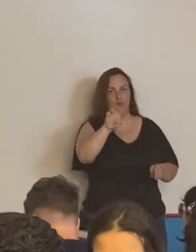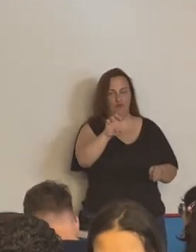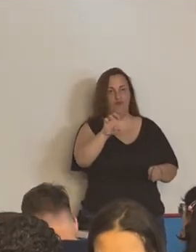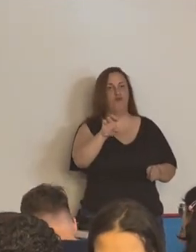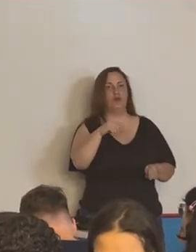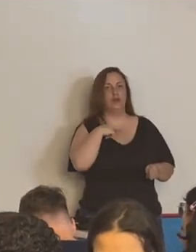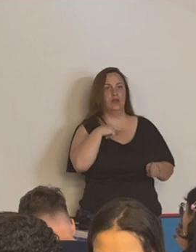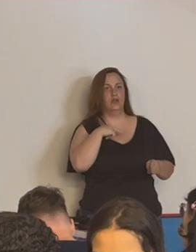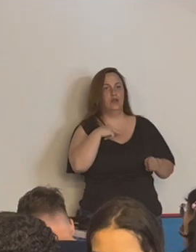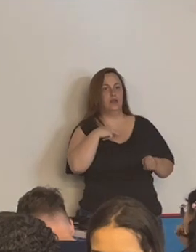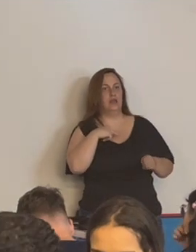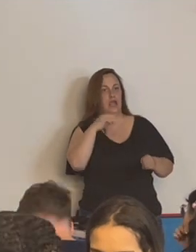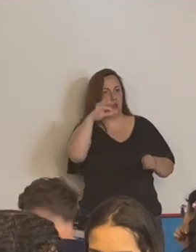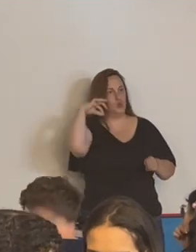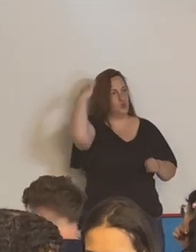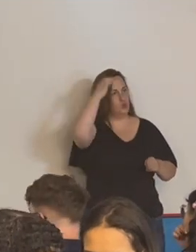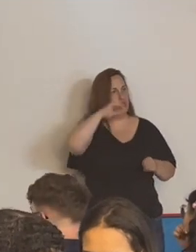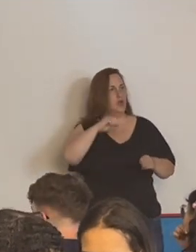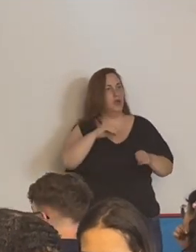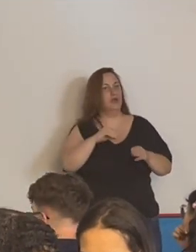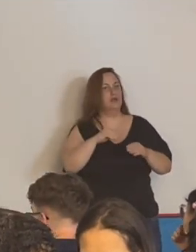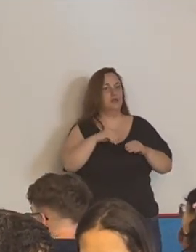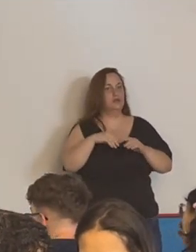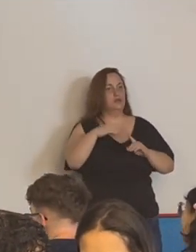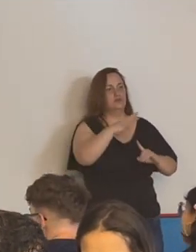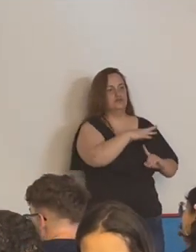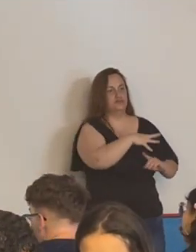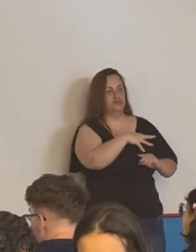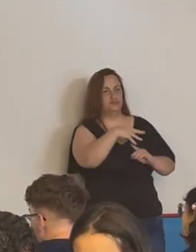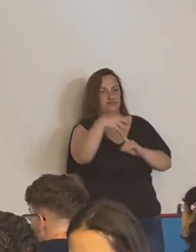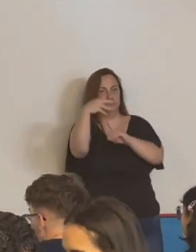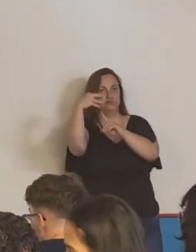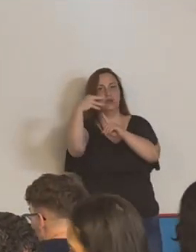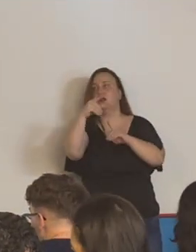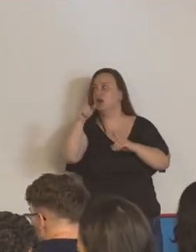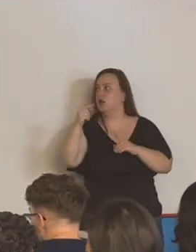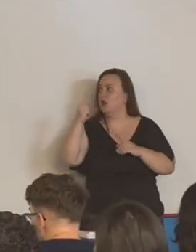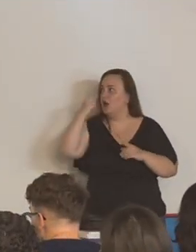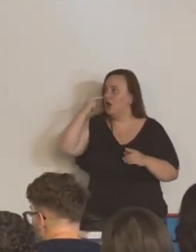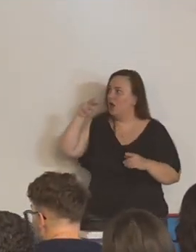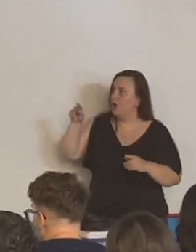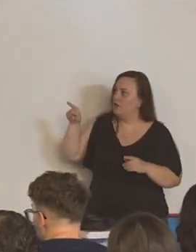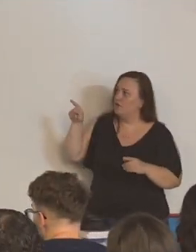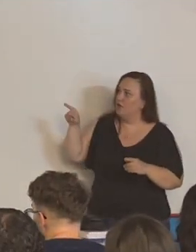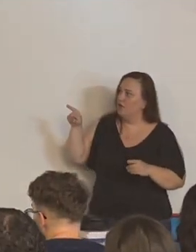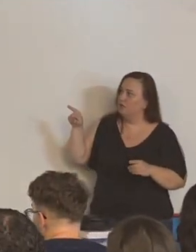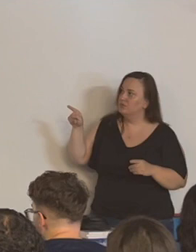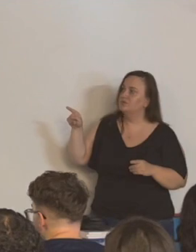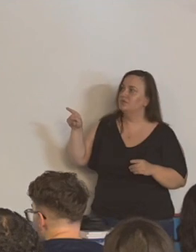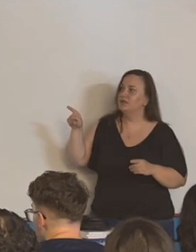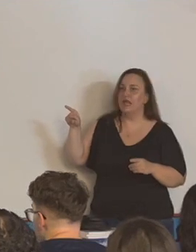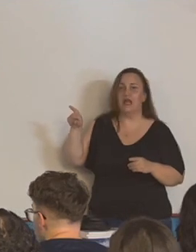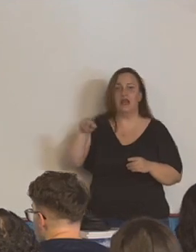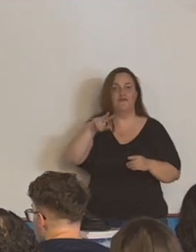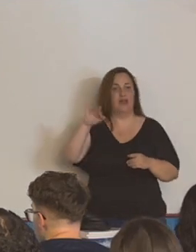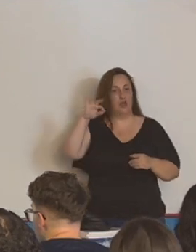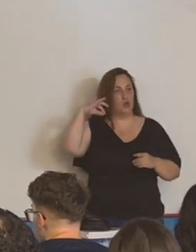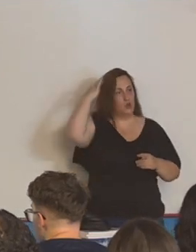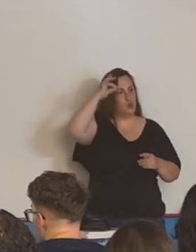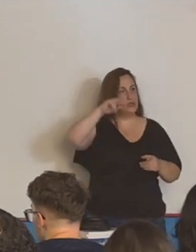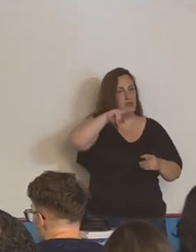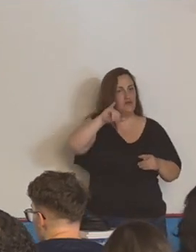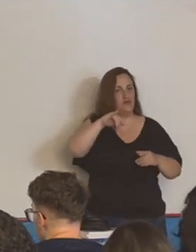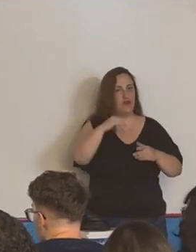ele tá voando, tipo com um foguete. E aí eu reproduzi ele aqui, nessa tela. Ele tá voando para